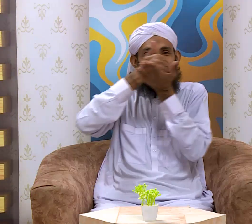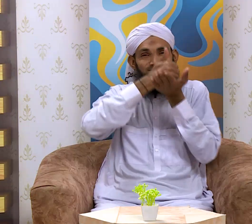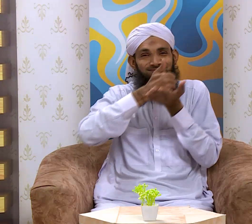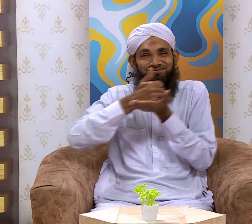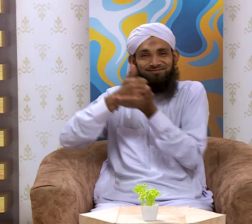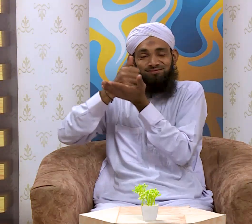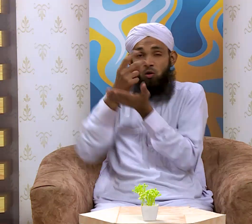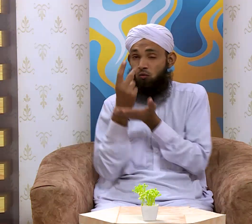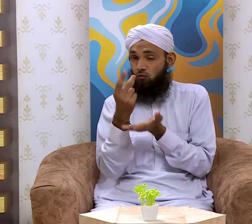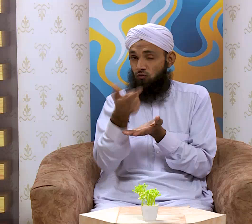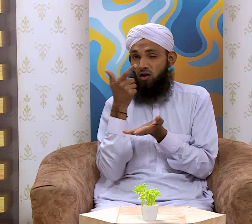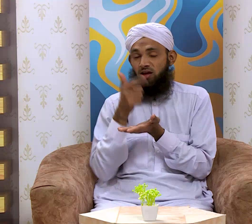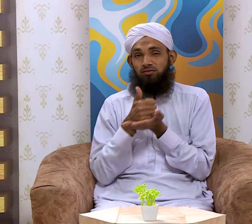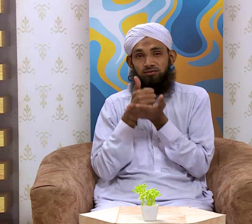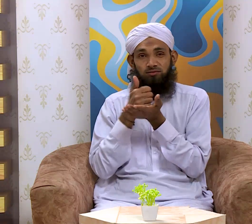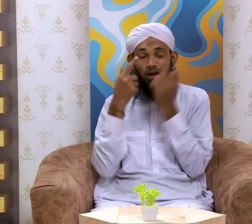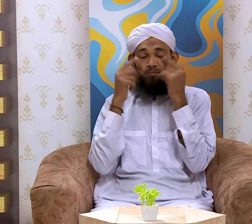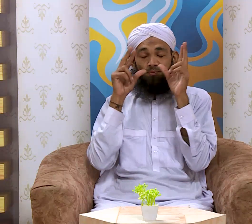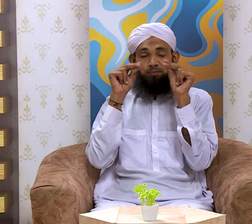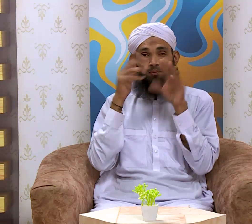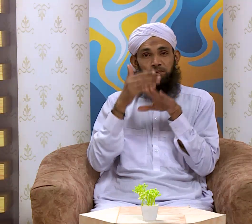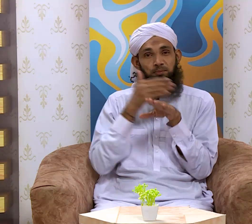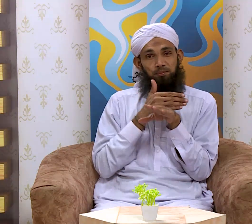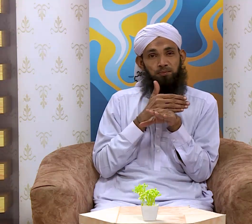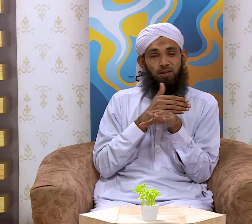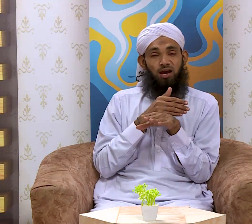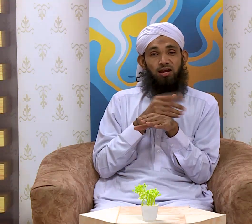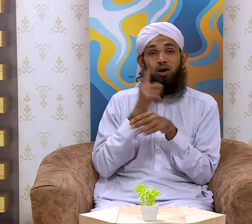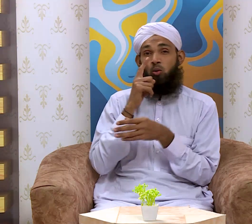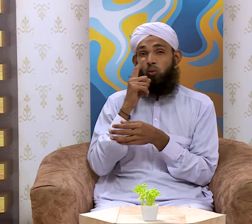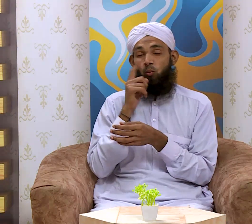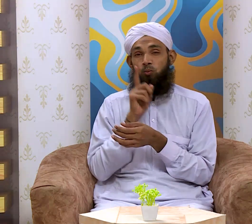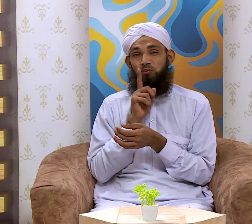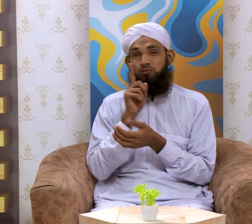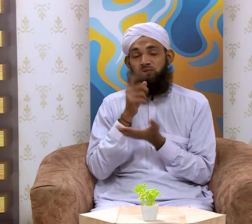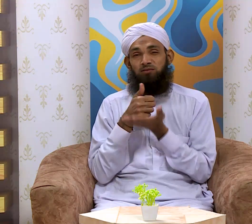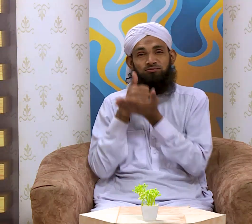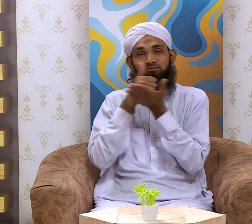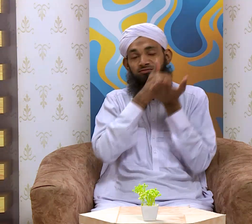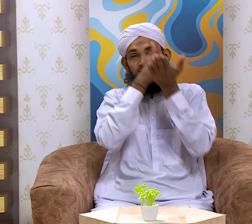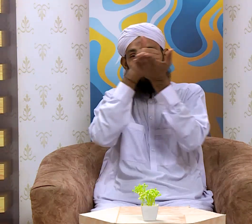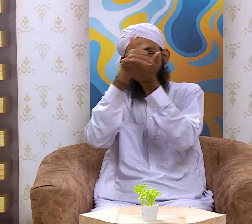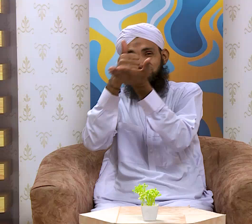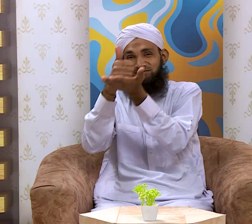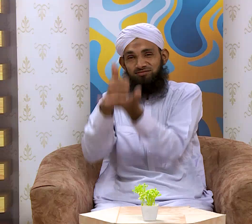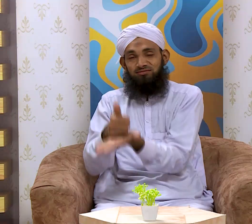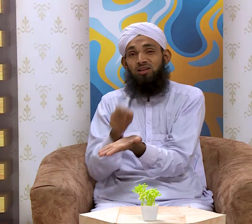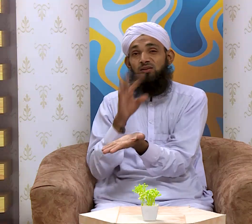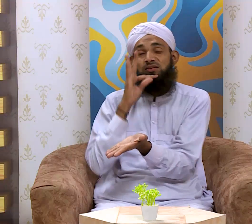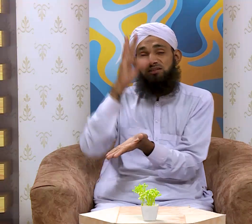علیہ السلام کے پلک جھپکنے سے پہلے تخت بلقیس آپ کے سامنے موجود تھا، یہ حضرت سلیمان علیہ